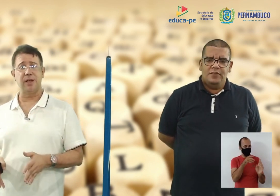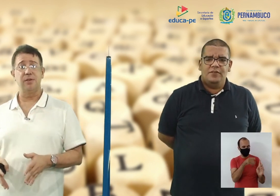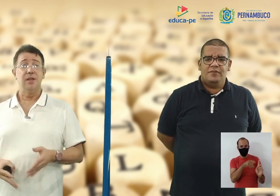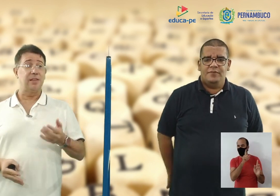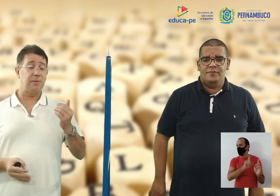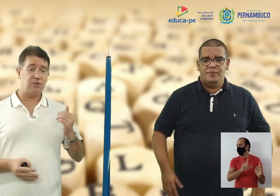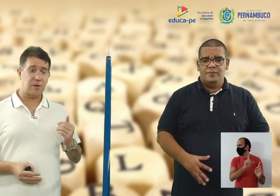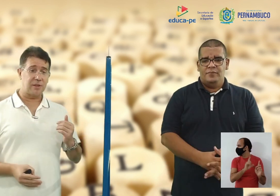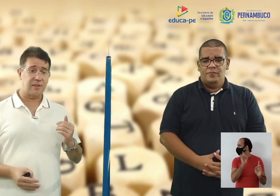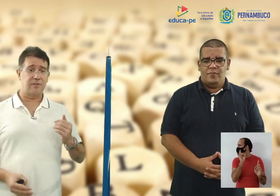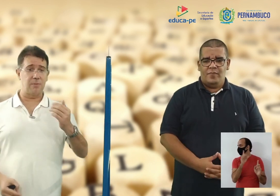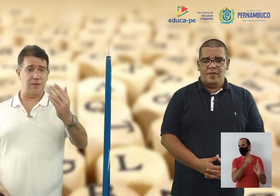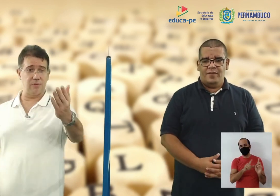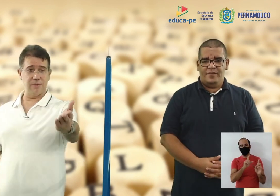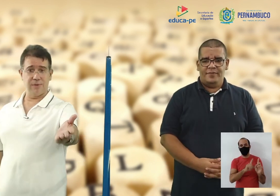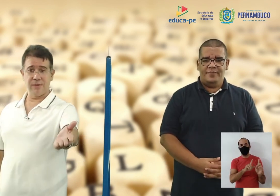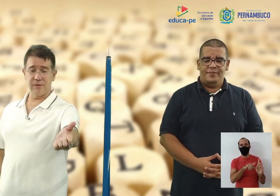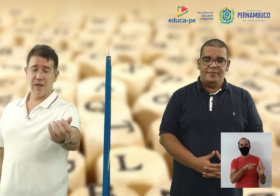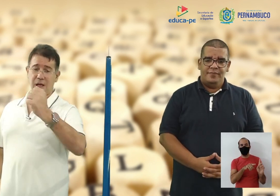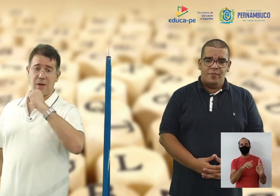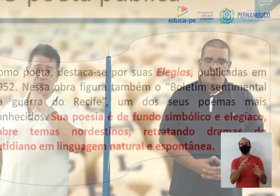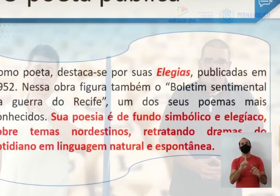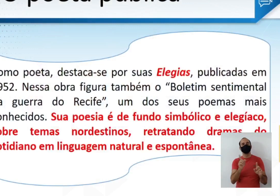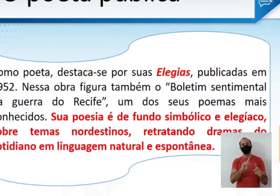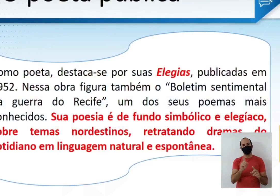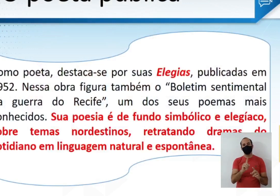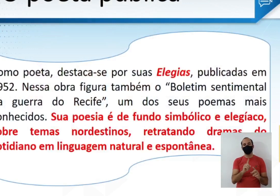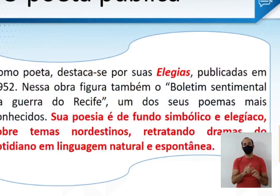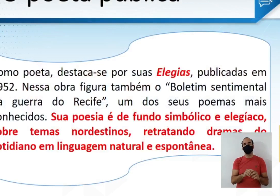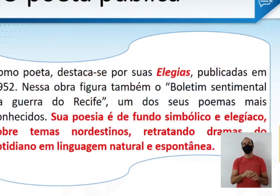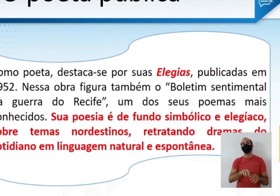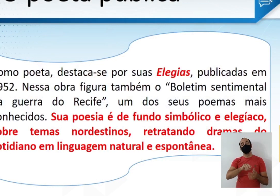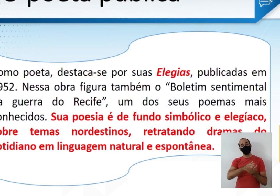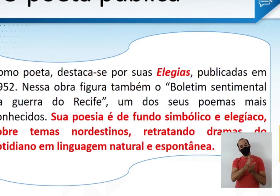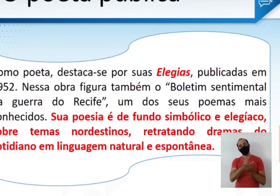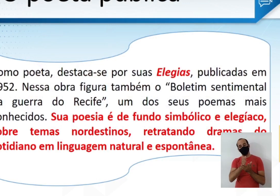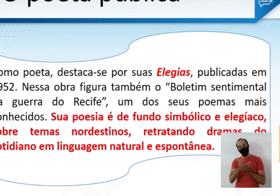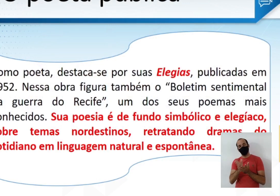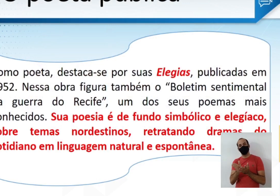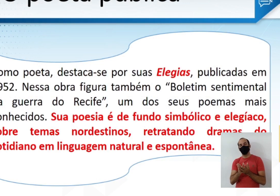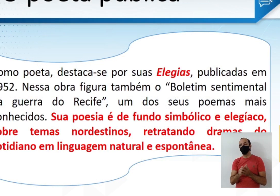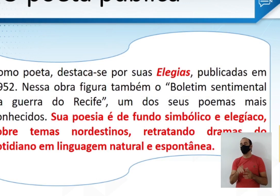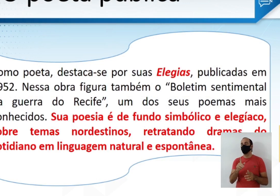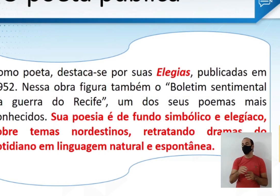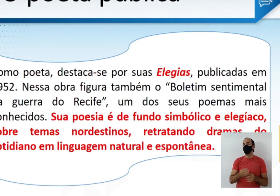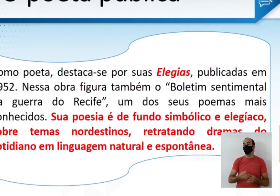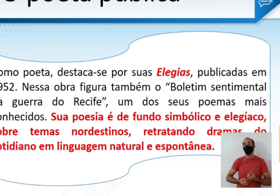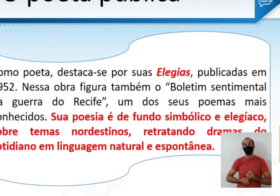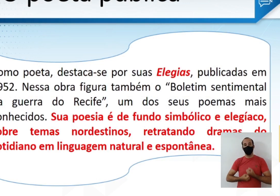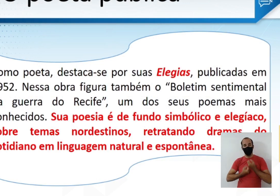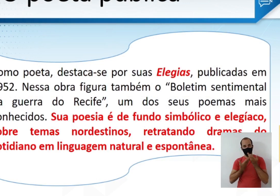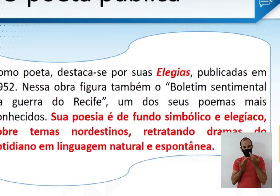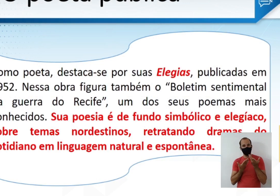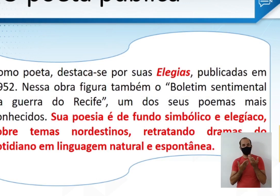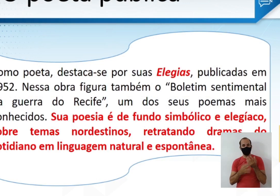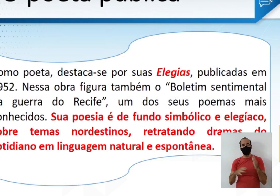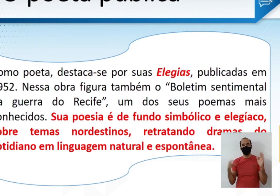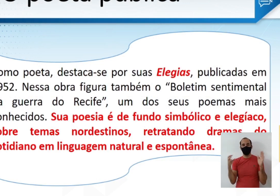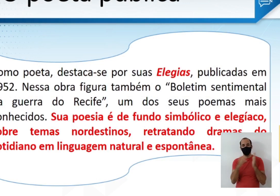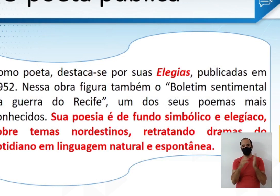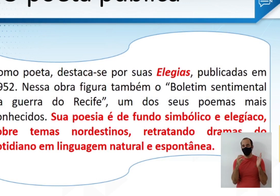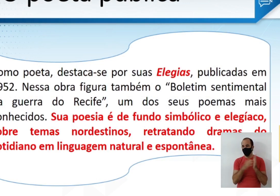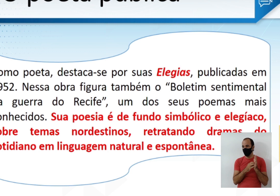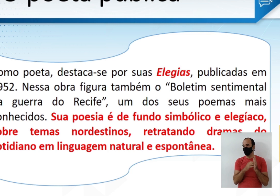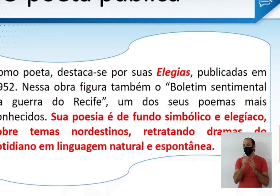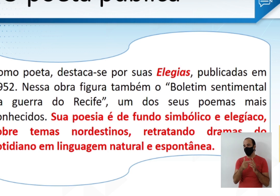isso, certo? Também chama atenção mais uma vez ao slide aqui na tela, nós temos sua poesia de fundo simbólico, certo? E